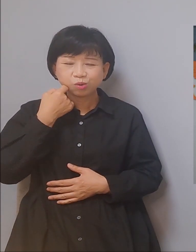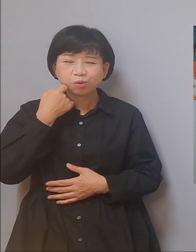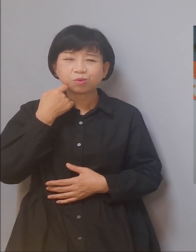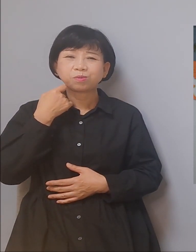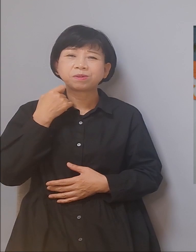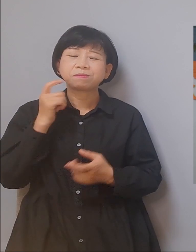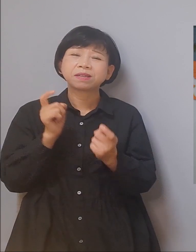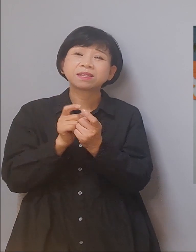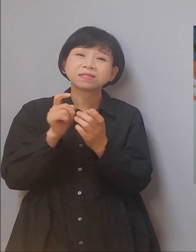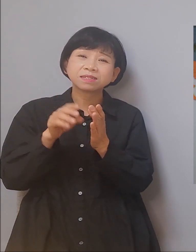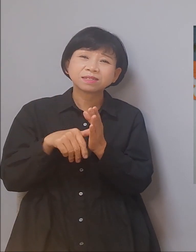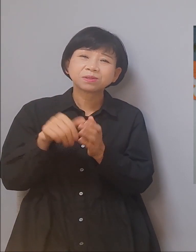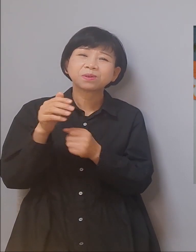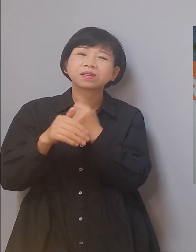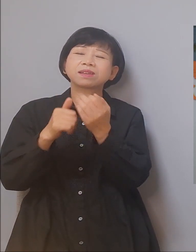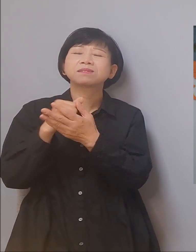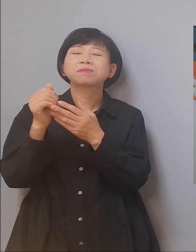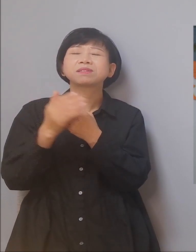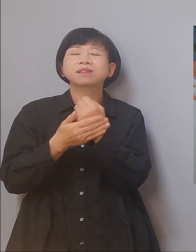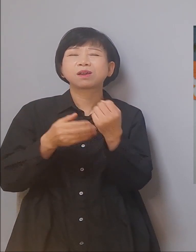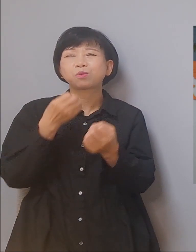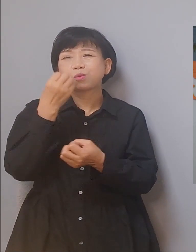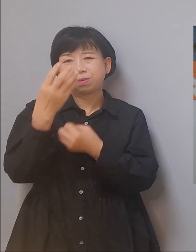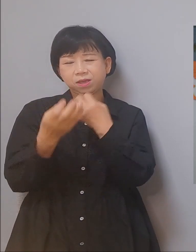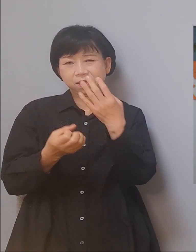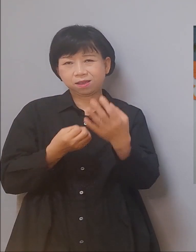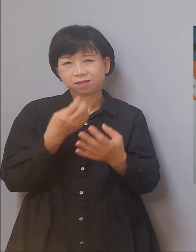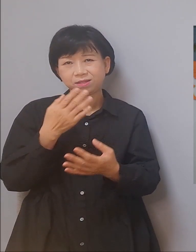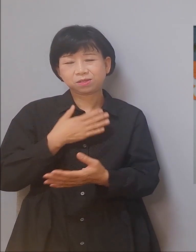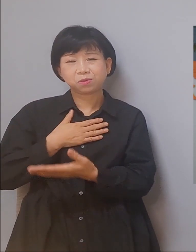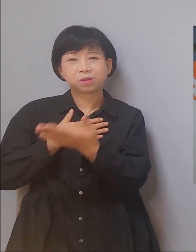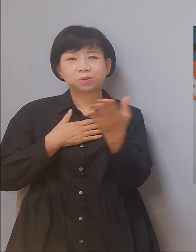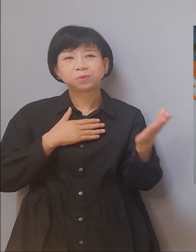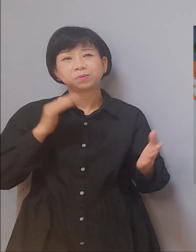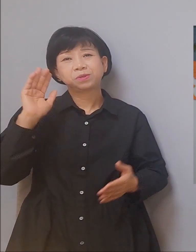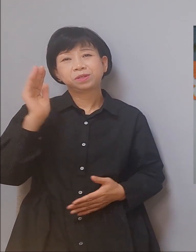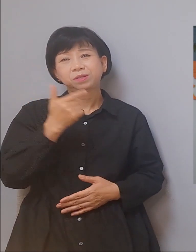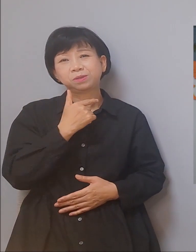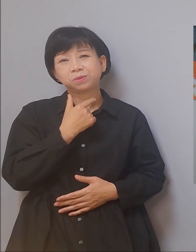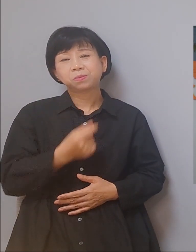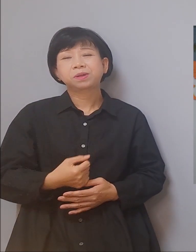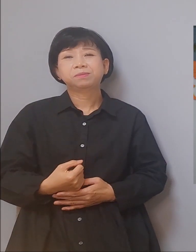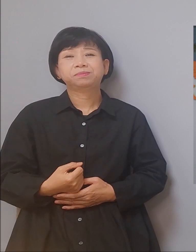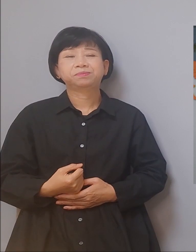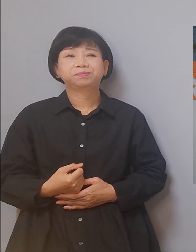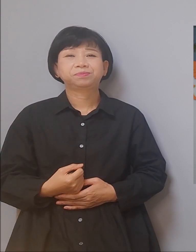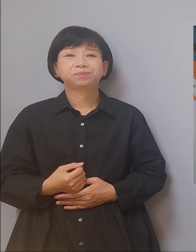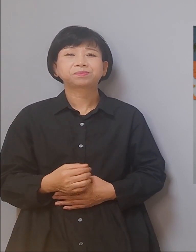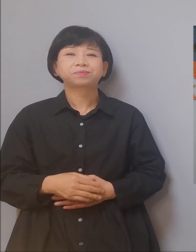말미암아 이 또한 하나님의 은혜라고 고백할 수 있는 저와 여러분이 되기를 소망합니다.